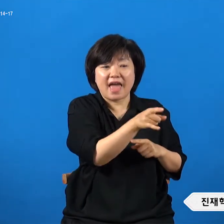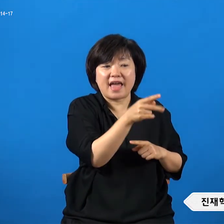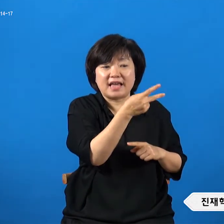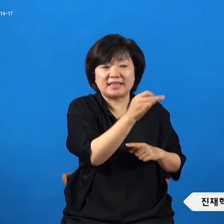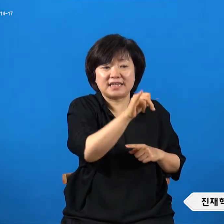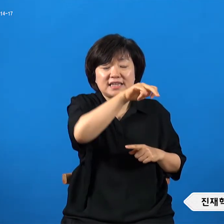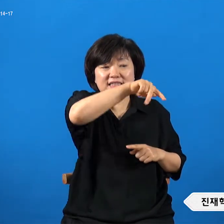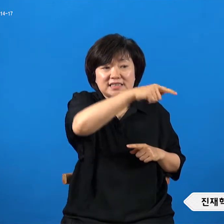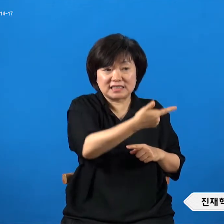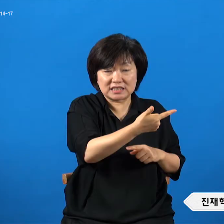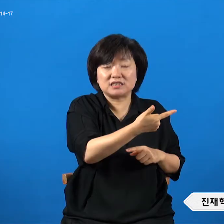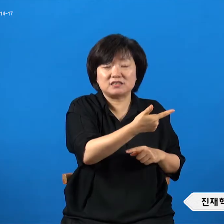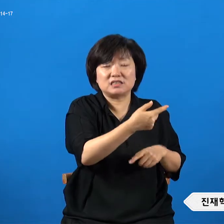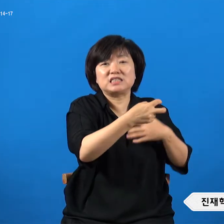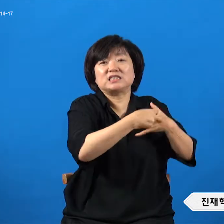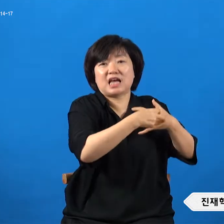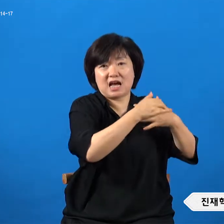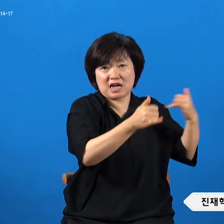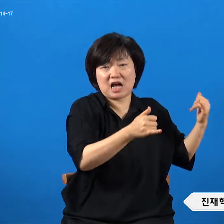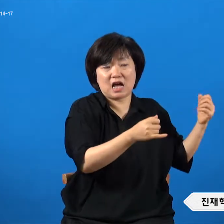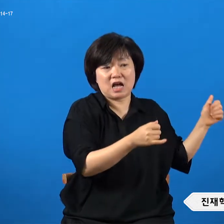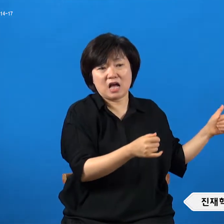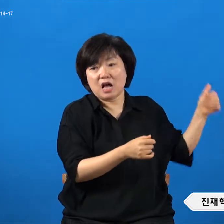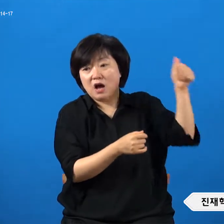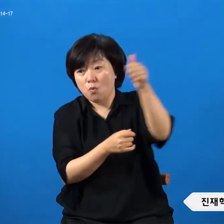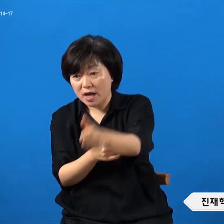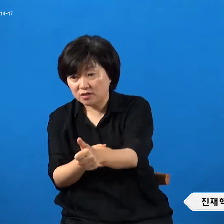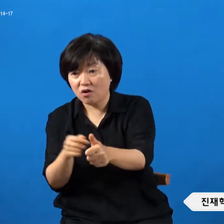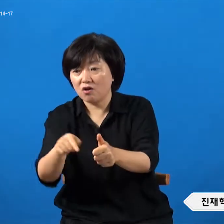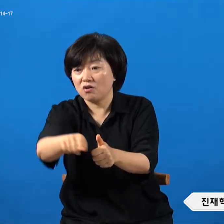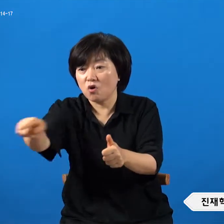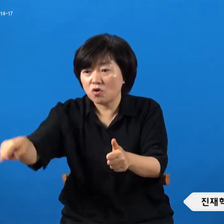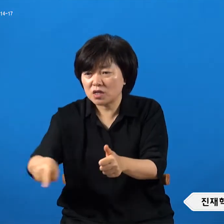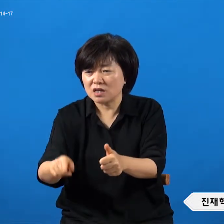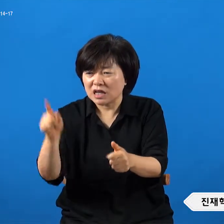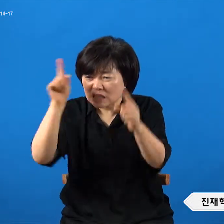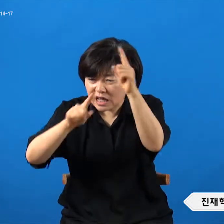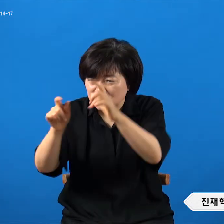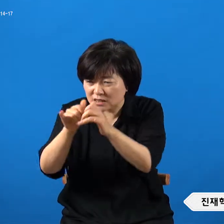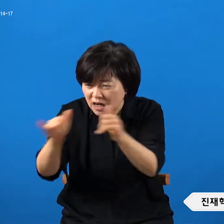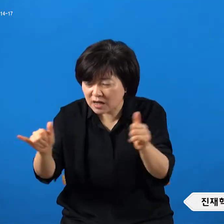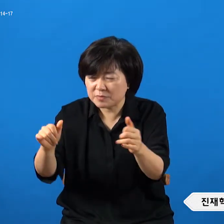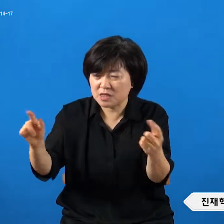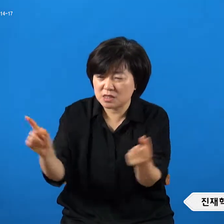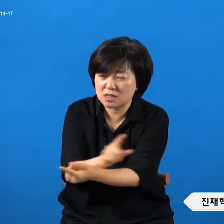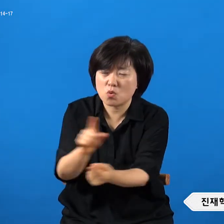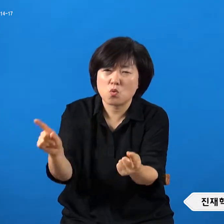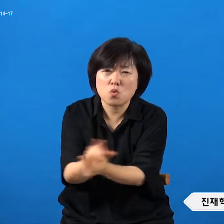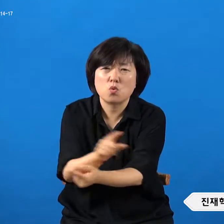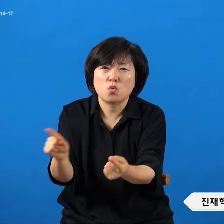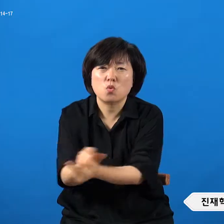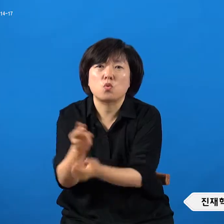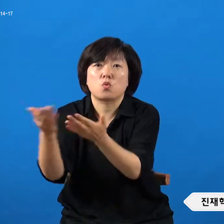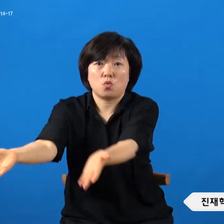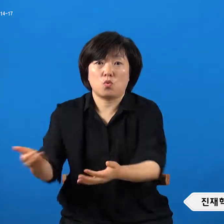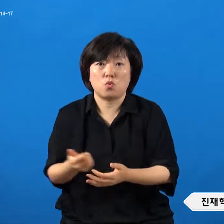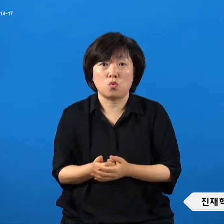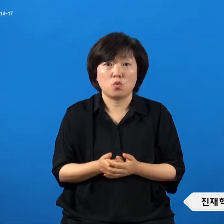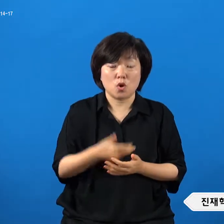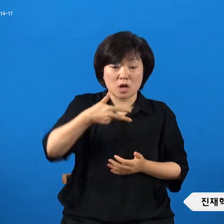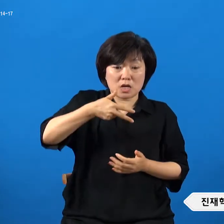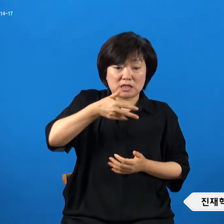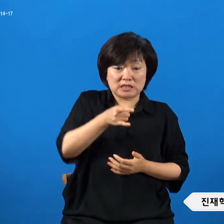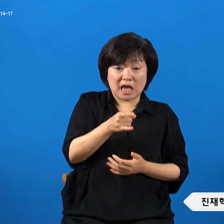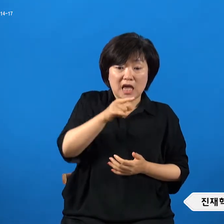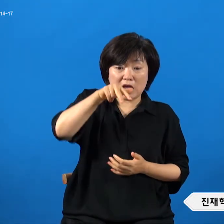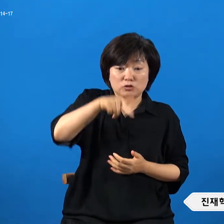다친 사람들을 치료하기 시작합니다. 이 에비슨 선교사님은 재중원, 다시 말하면 고종의